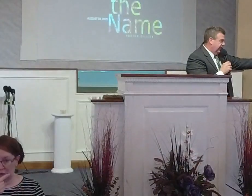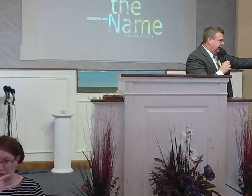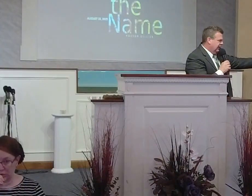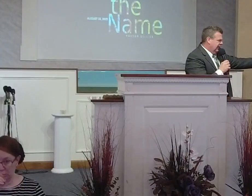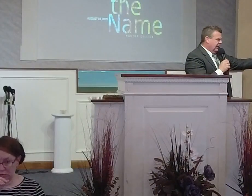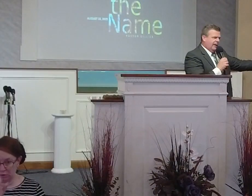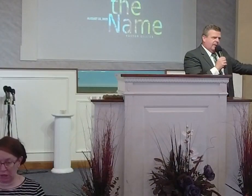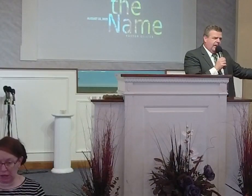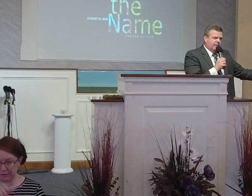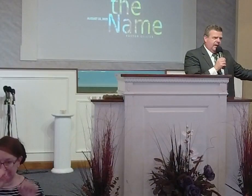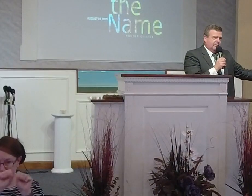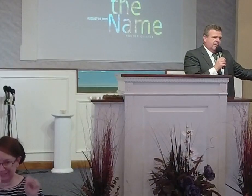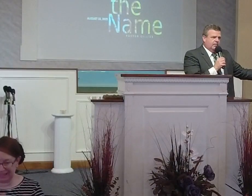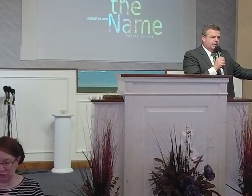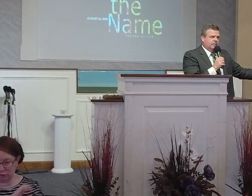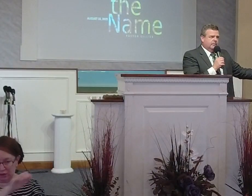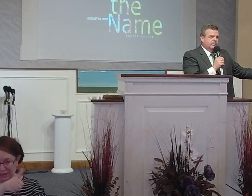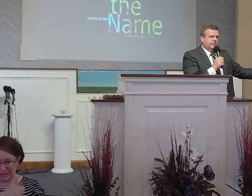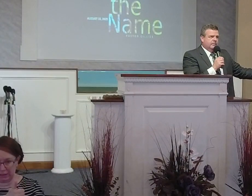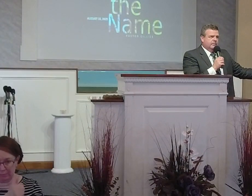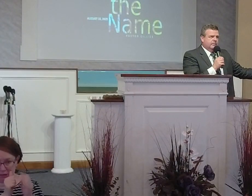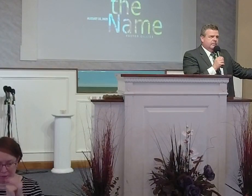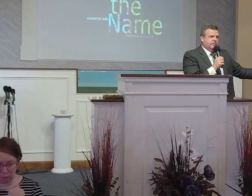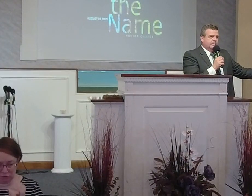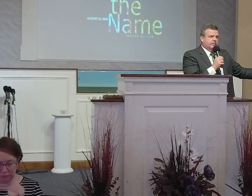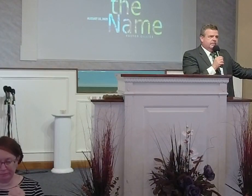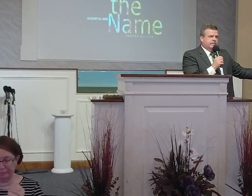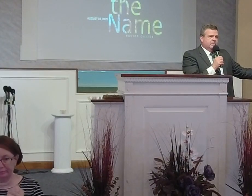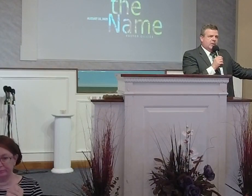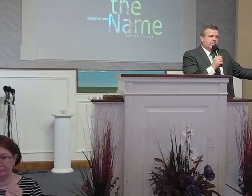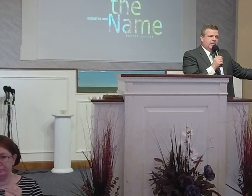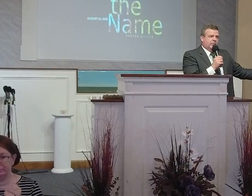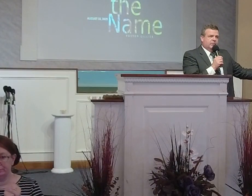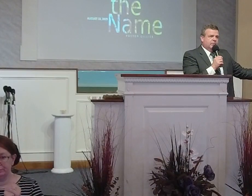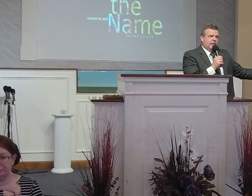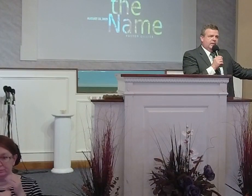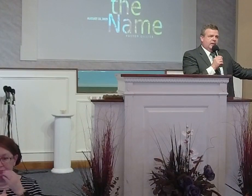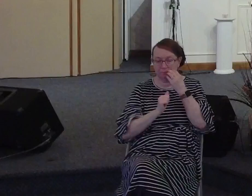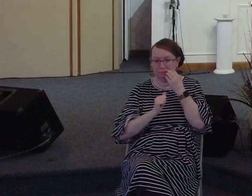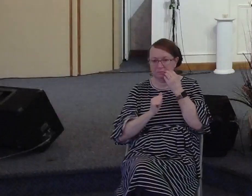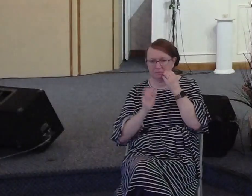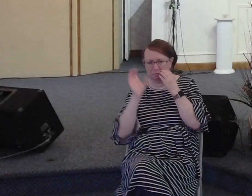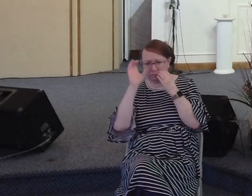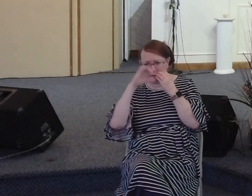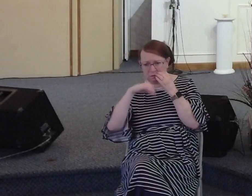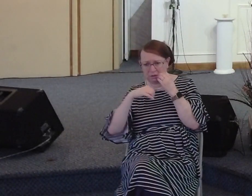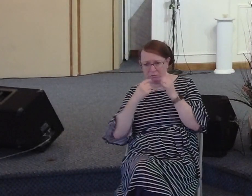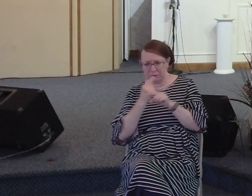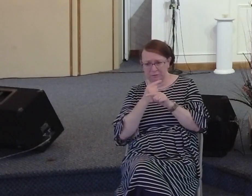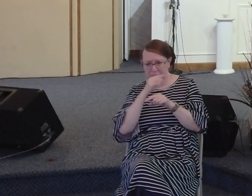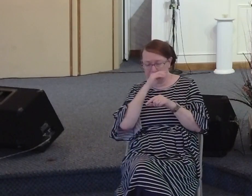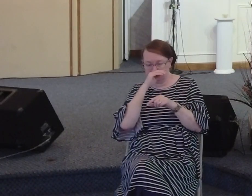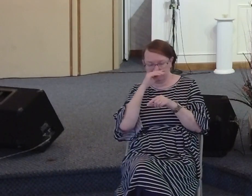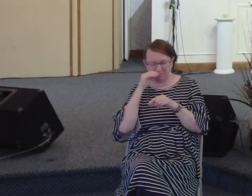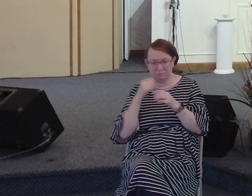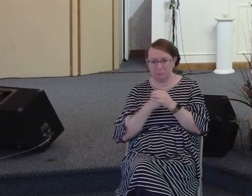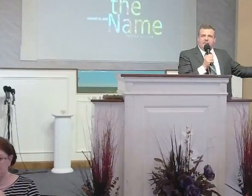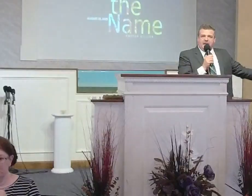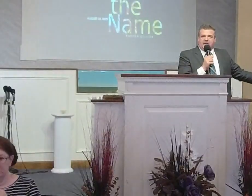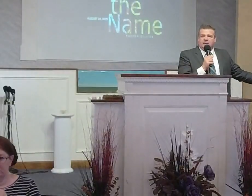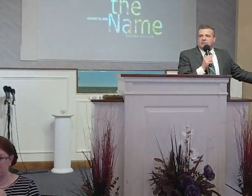estatuas, y los ponían en sus manos y se arrodillaban a ellos. ¿Alguien encuentra eso